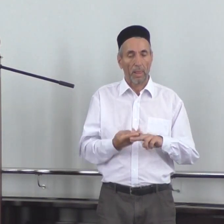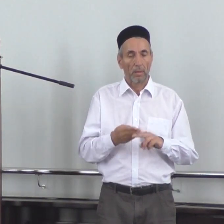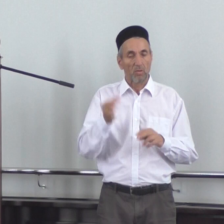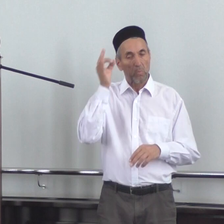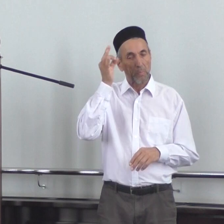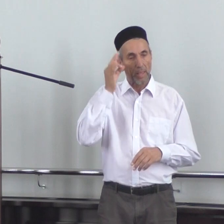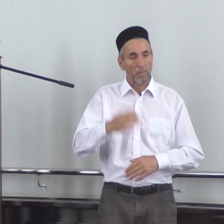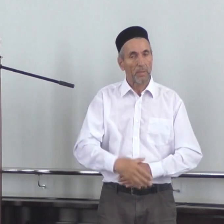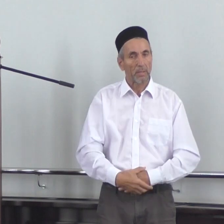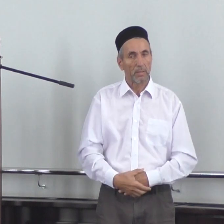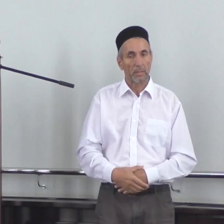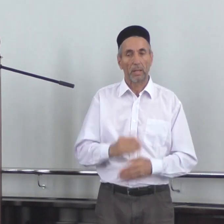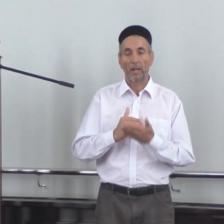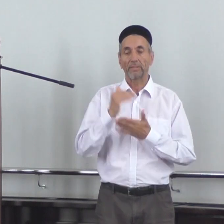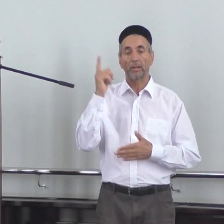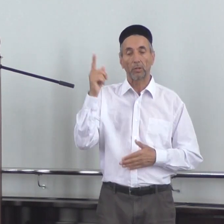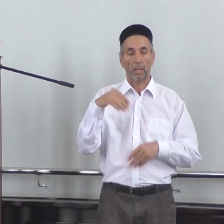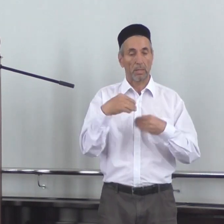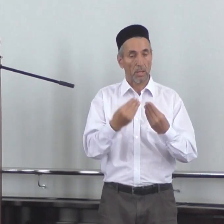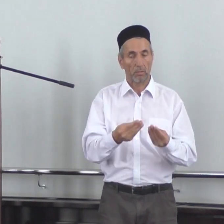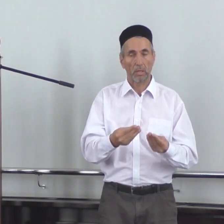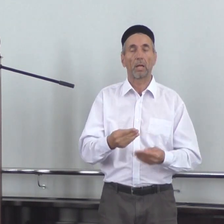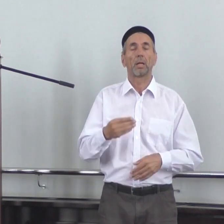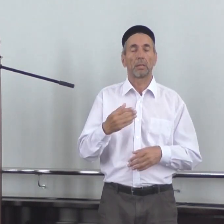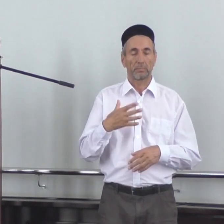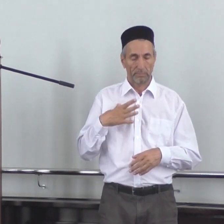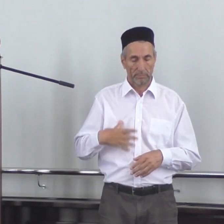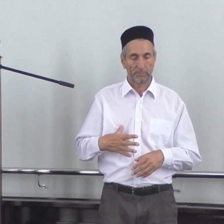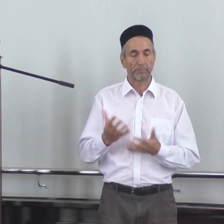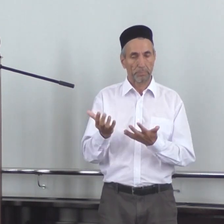гына. Аллаһ тәгалә бирә икән, Аллаһка шөкер.